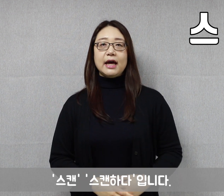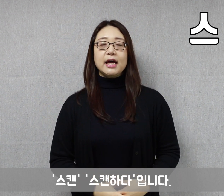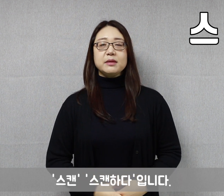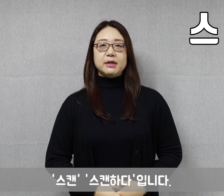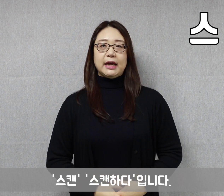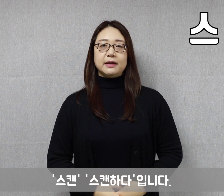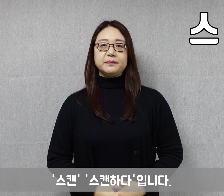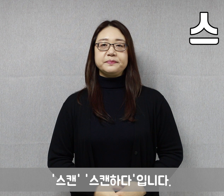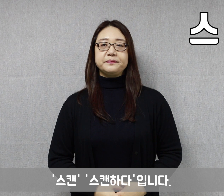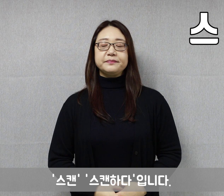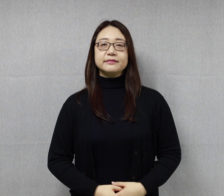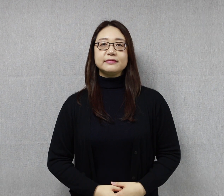스캔하다입니다.